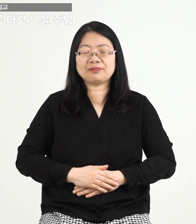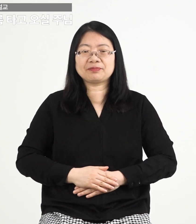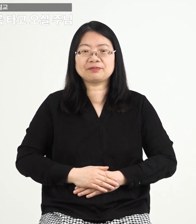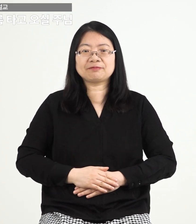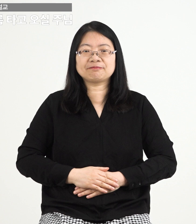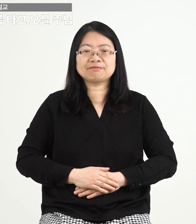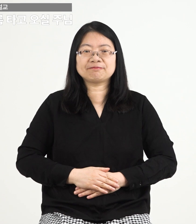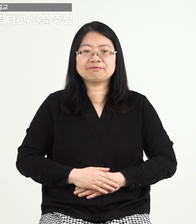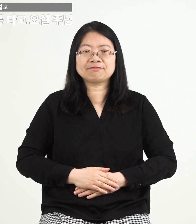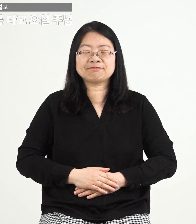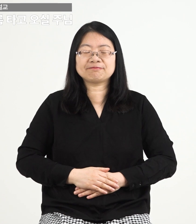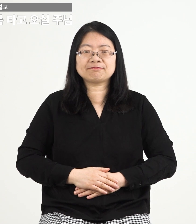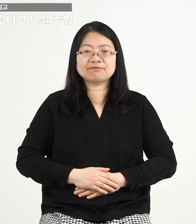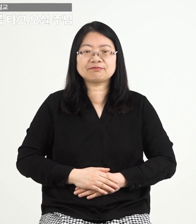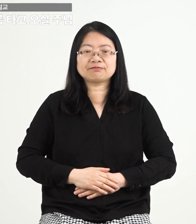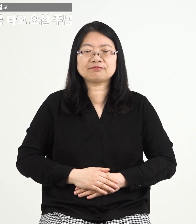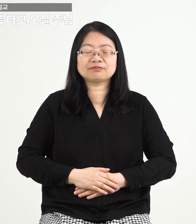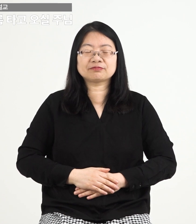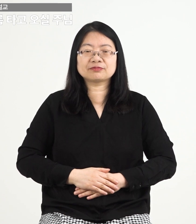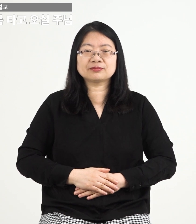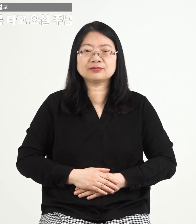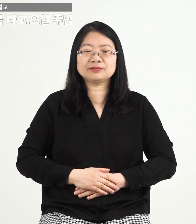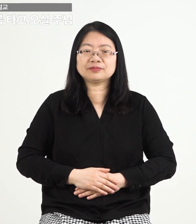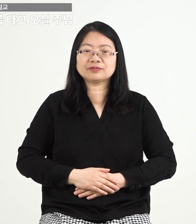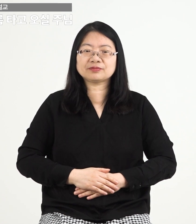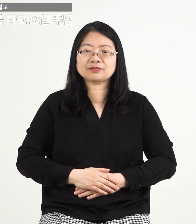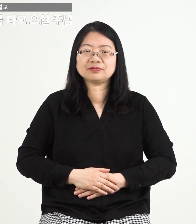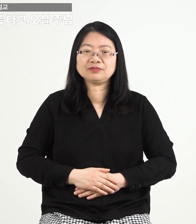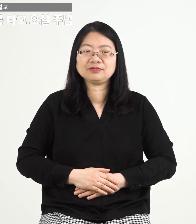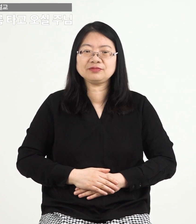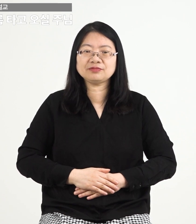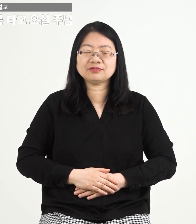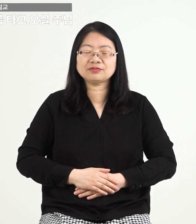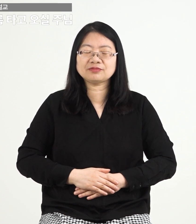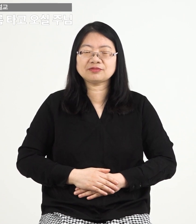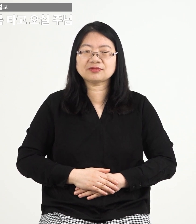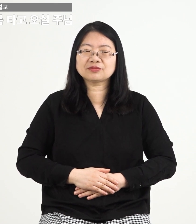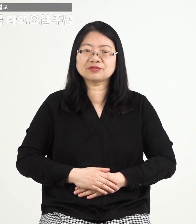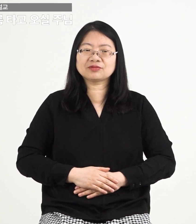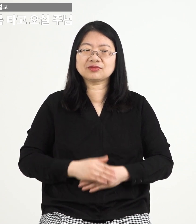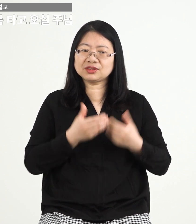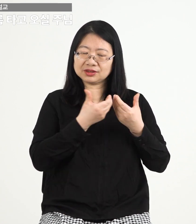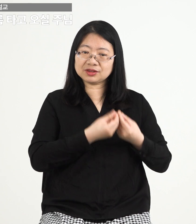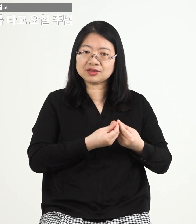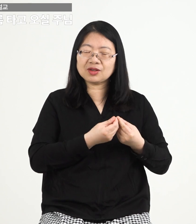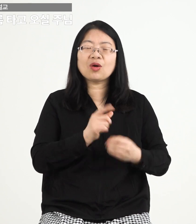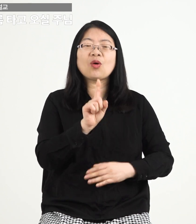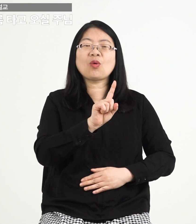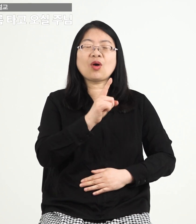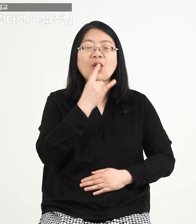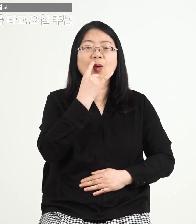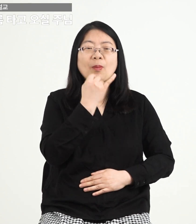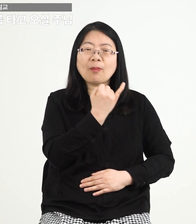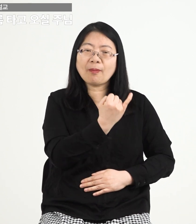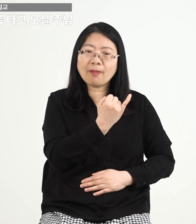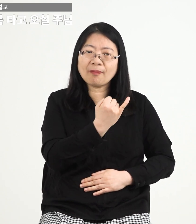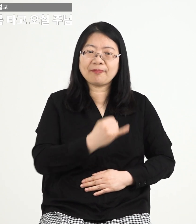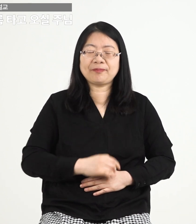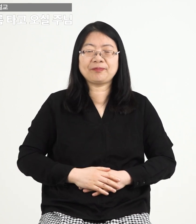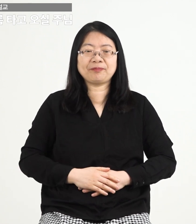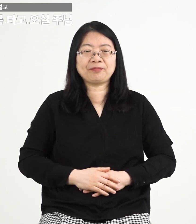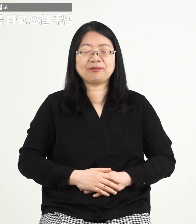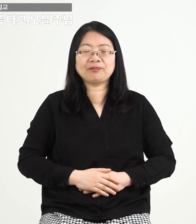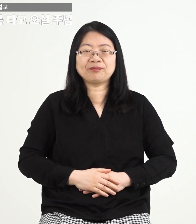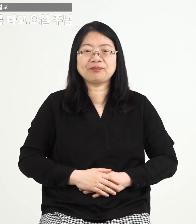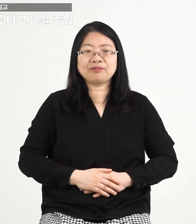거죠. 뭐 한 번은 어느 어머니가 그 아이들